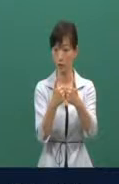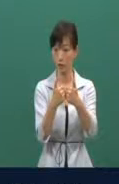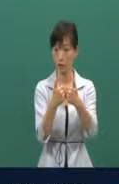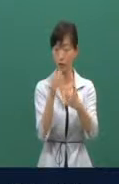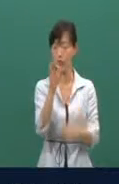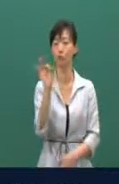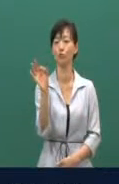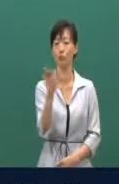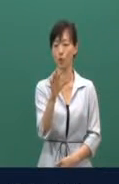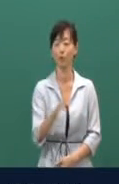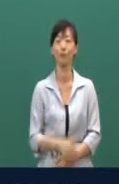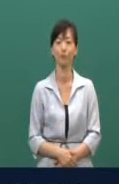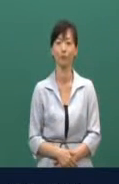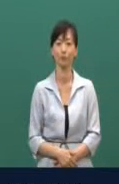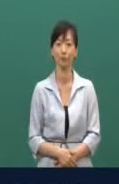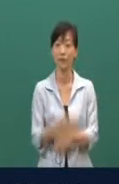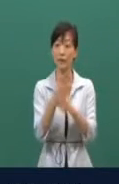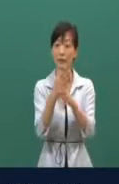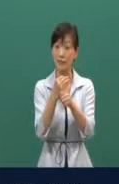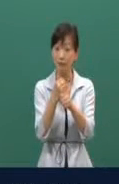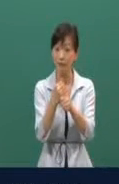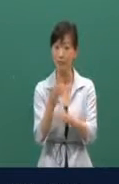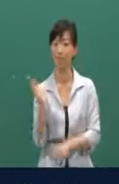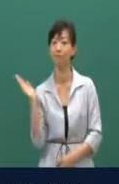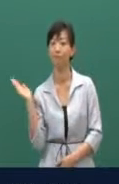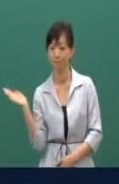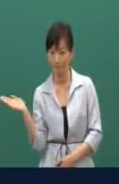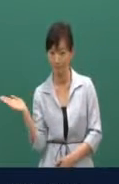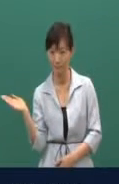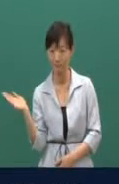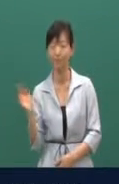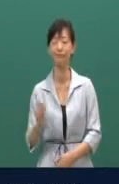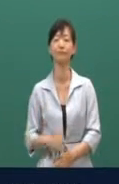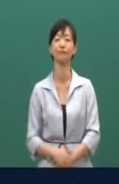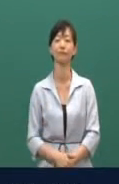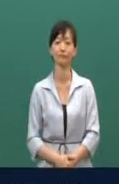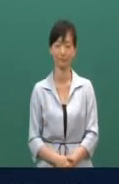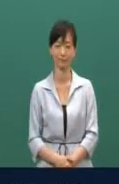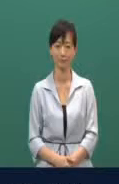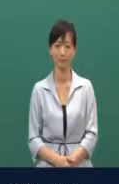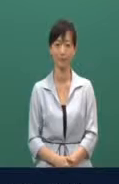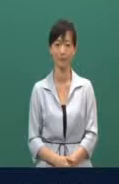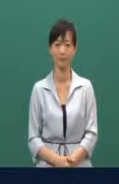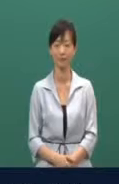検査・相談は無料、日程はご覧の通りです。